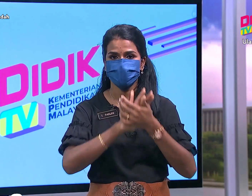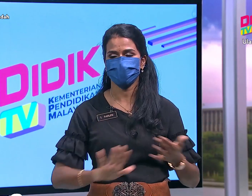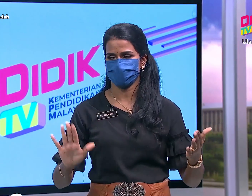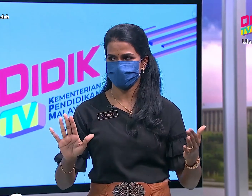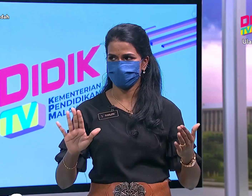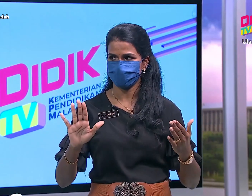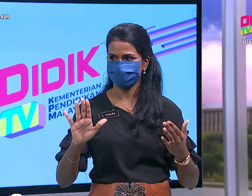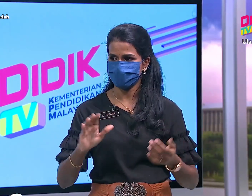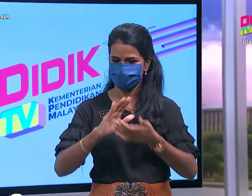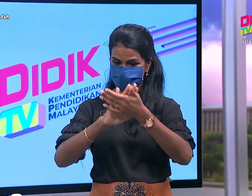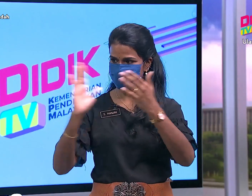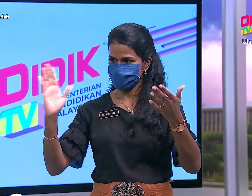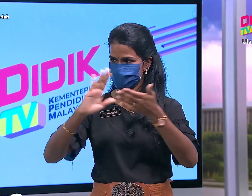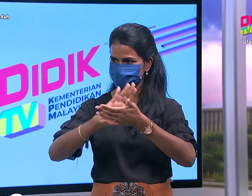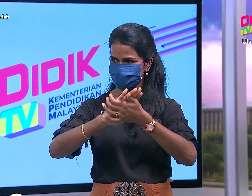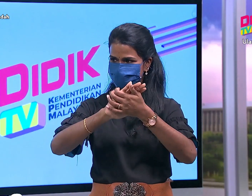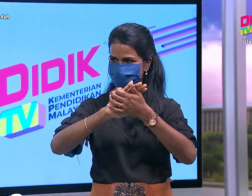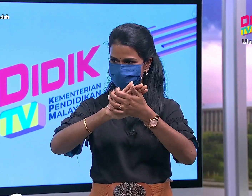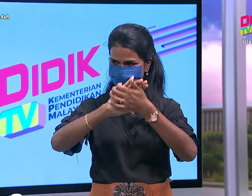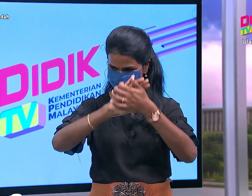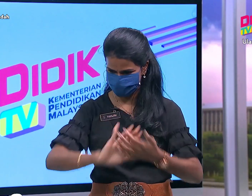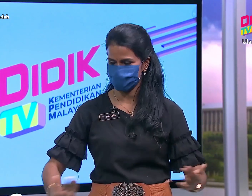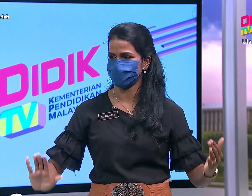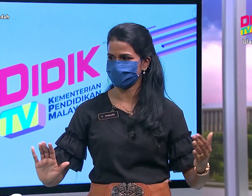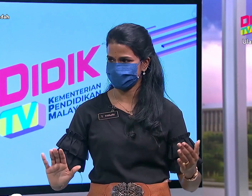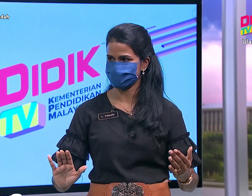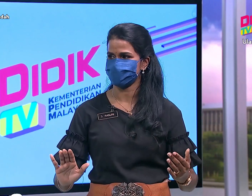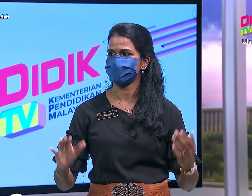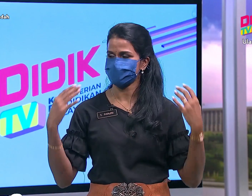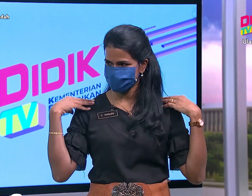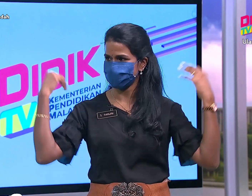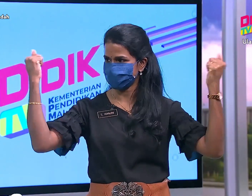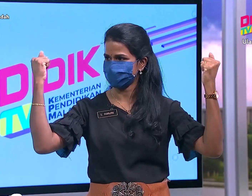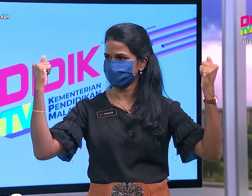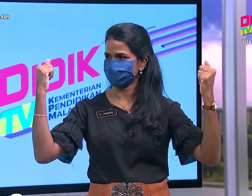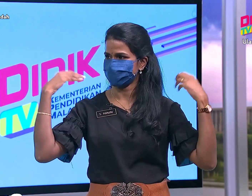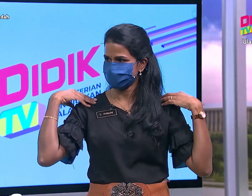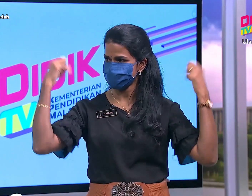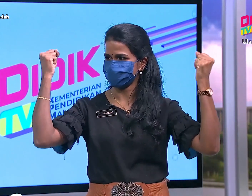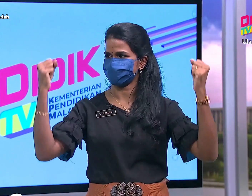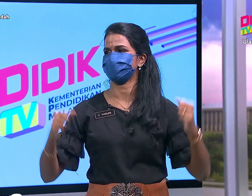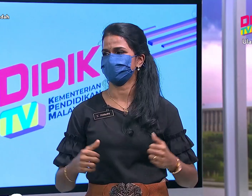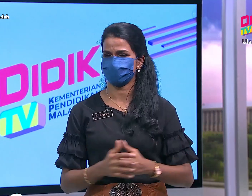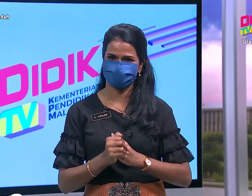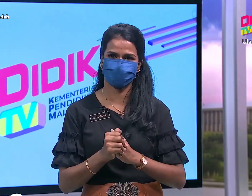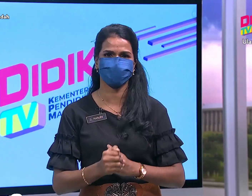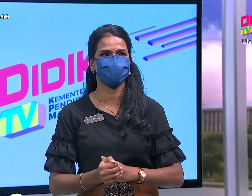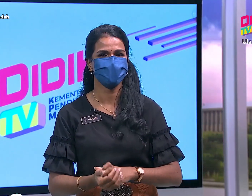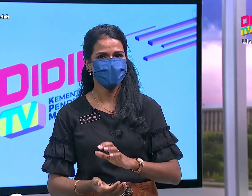selamat. Selamat. Selamat macam ni, macam ni. Selamat. Selamat. Yes. Sihat. Sihat. Sihat. Okay. Sihat. Oh, okay.